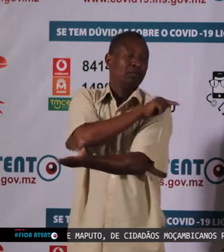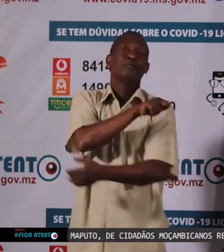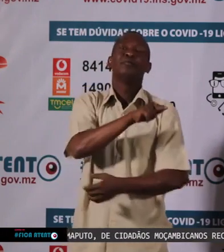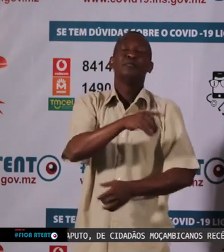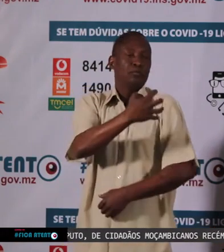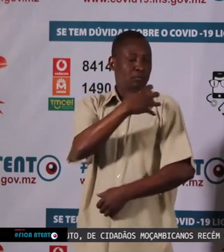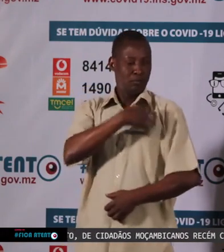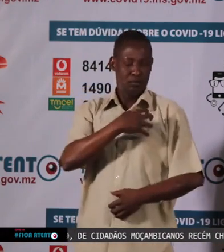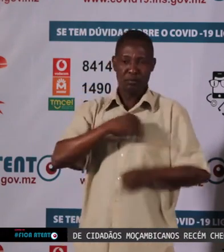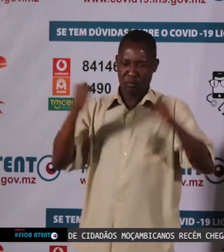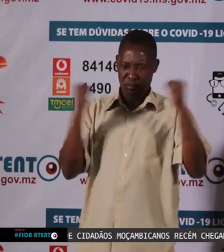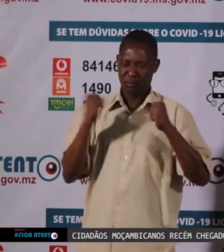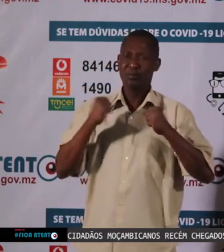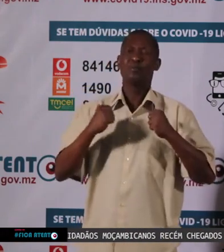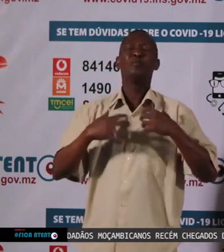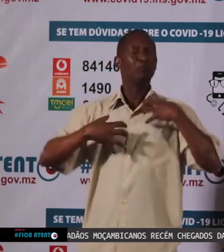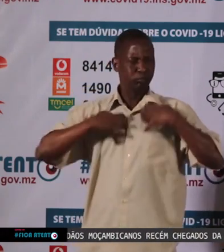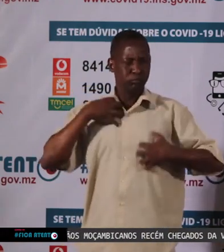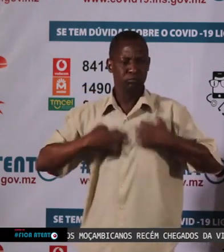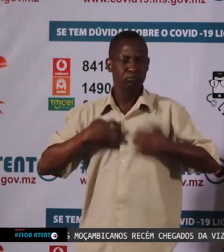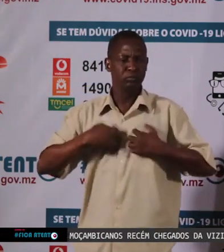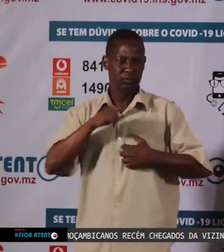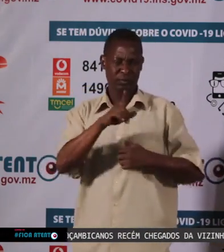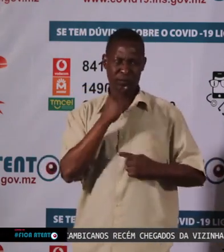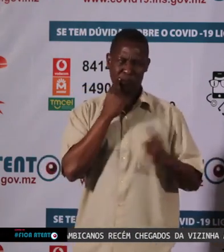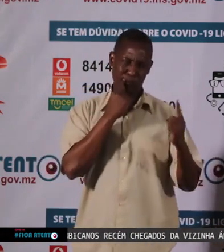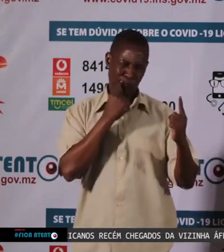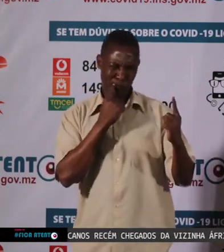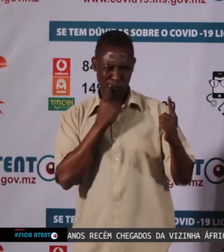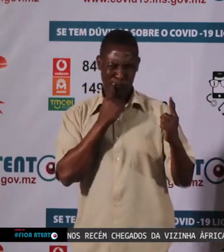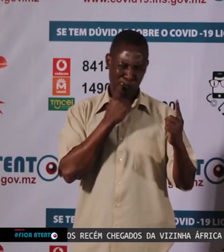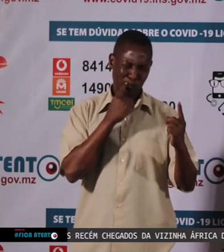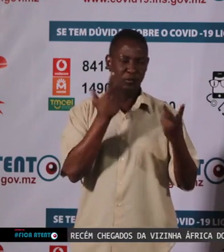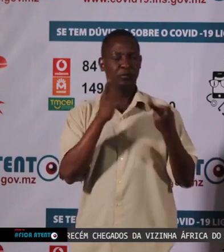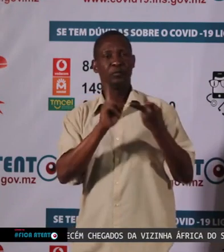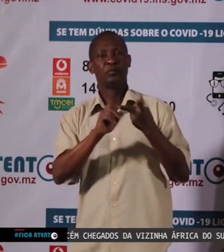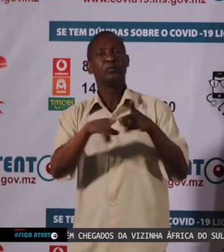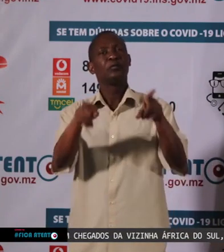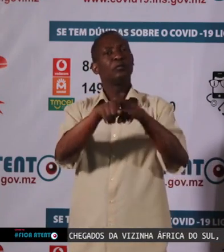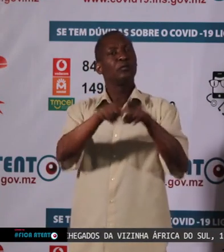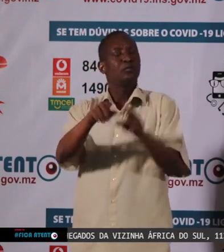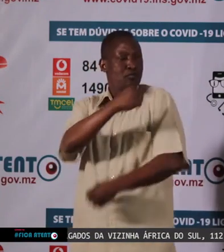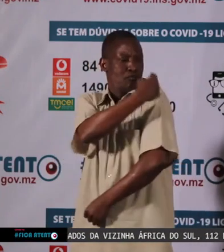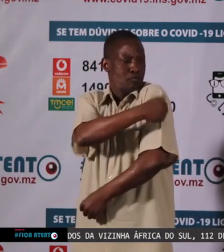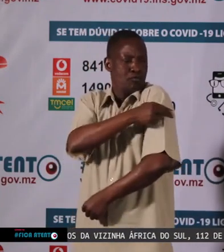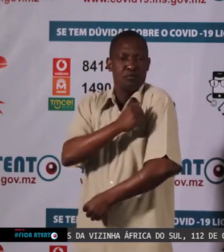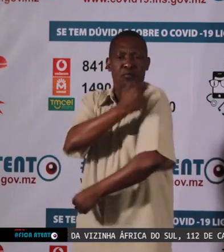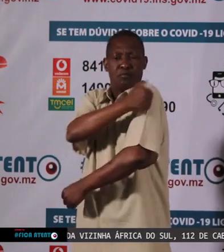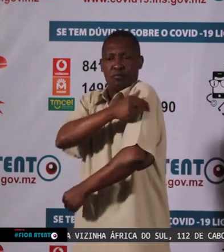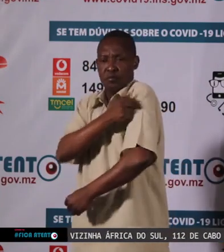ativa e suspeita e rastreio de rotina também nas unidades